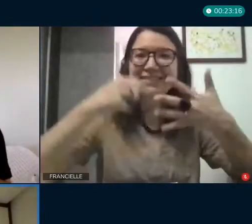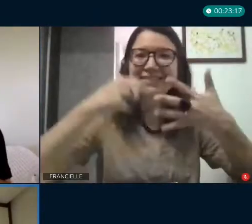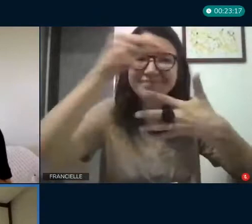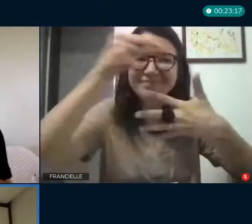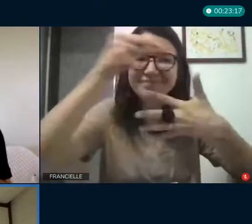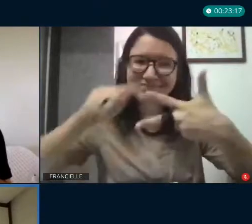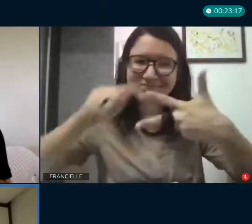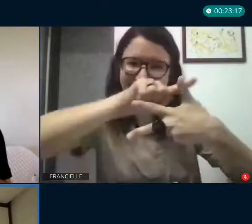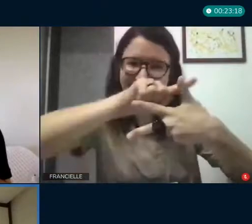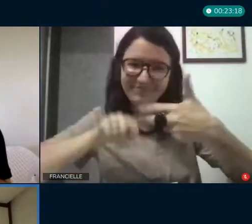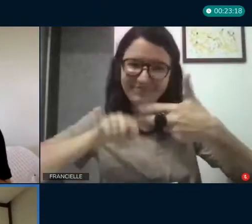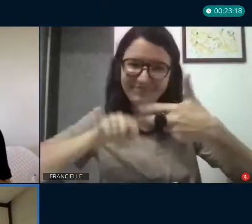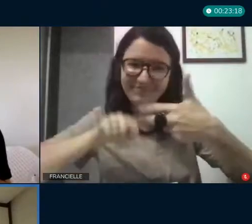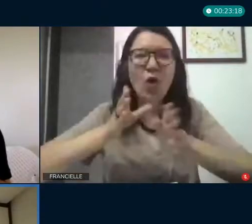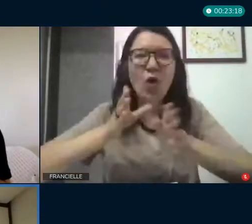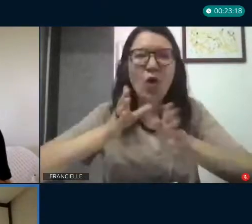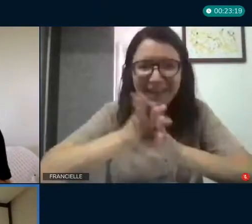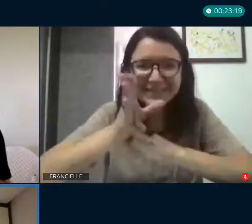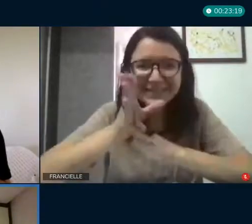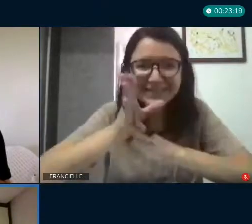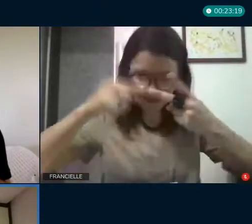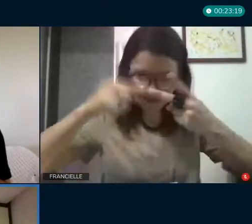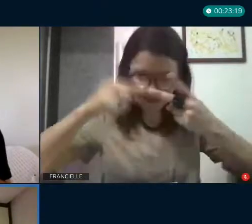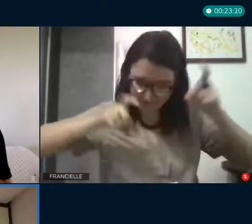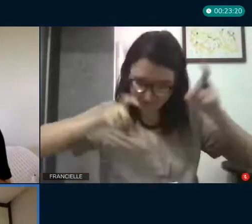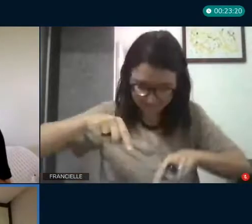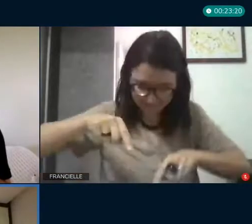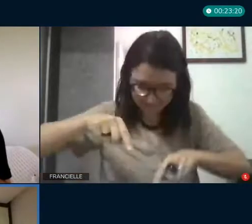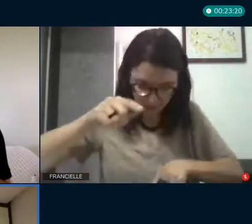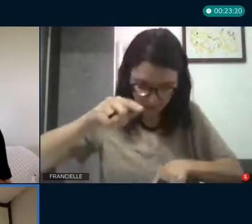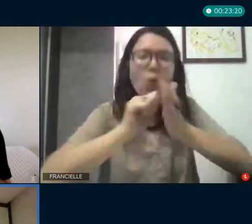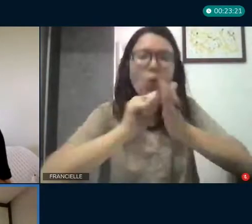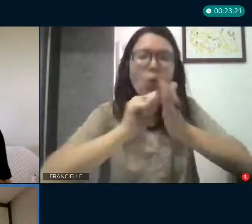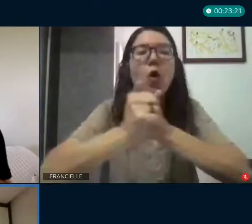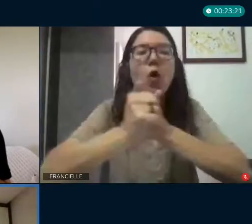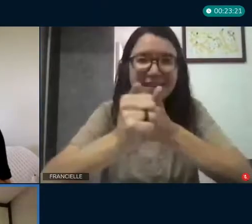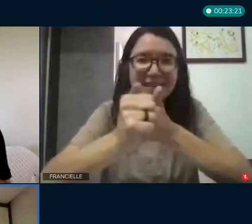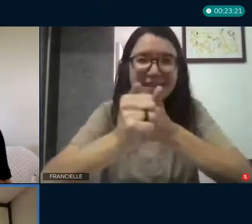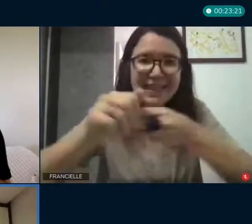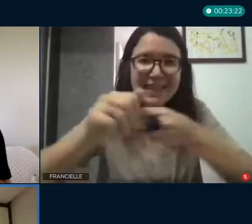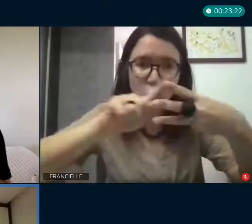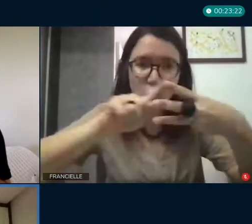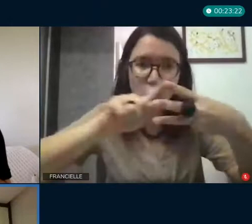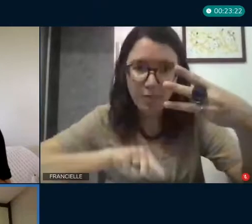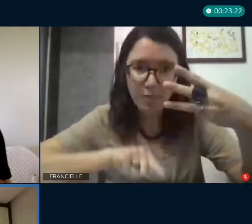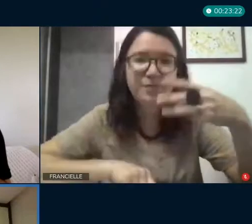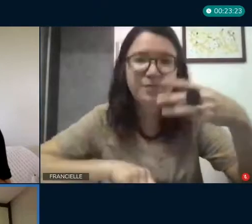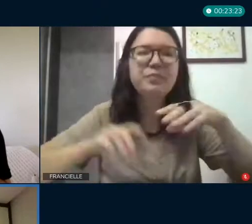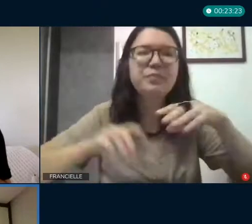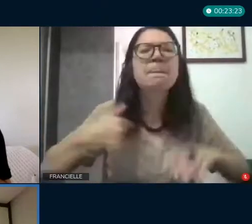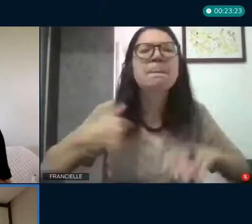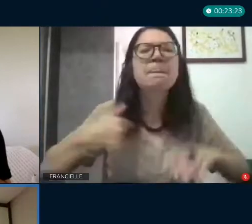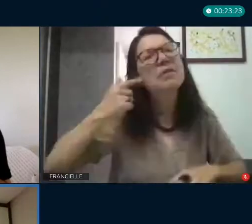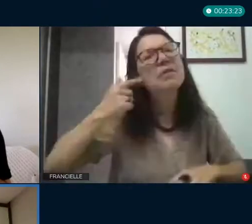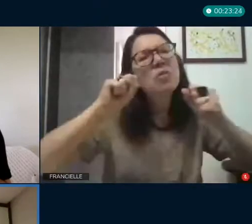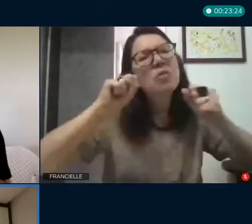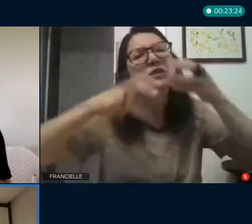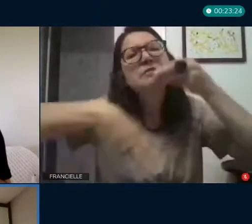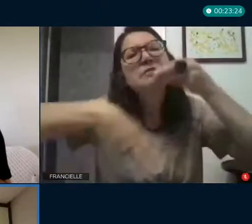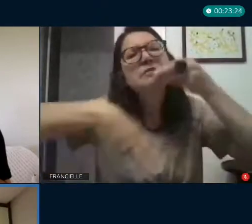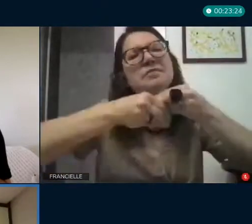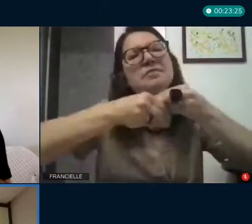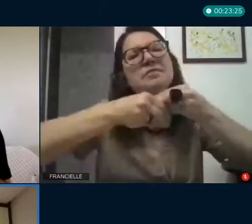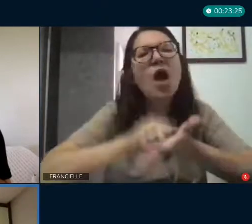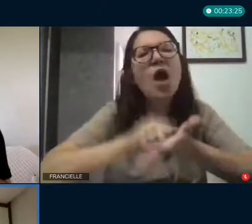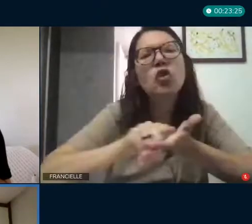o Felten, né? O sinal do Felten, isso mesmo. Ele já fez algumas observações, a pesquisa dele já teve